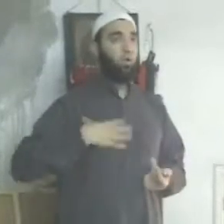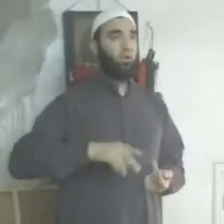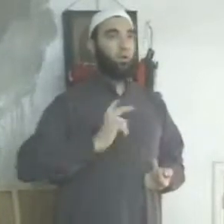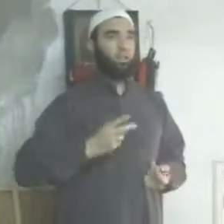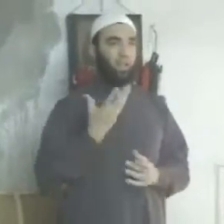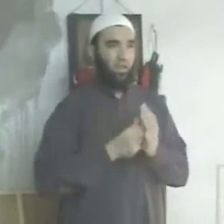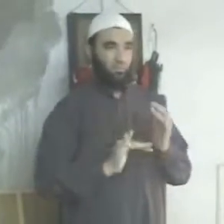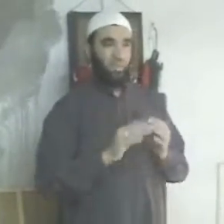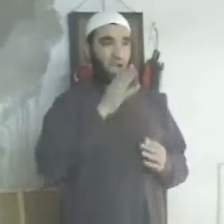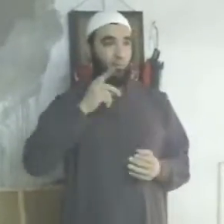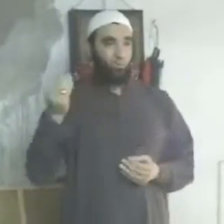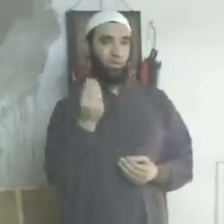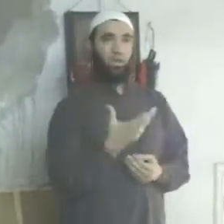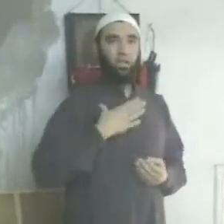يلبس في كل يوم ثوبا،